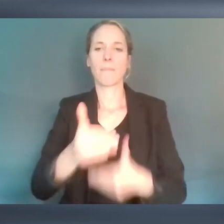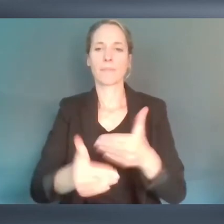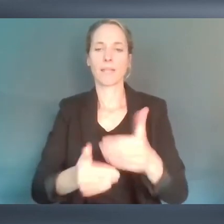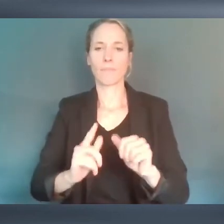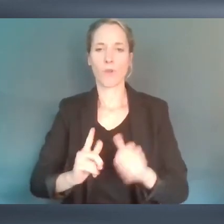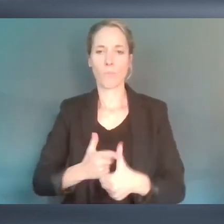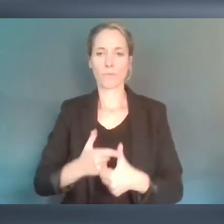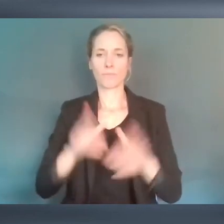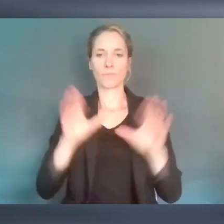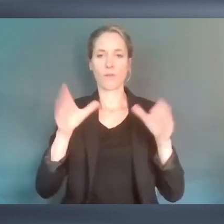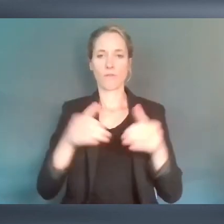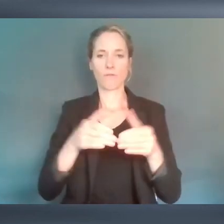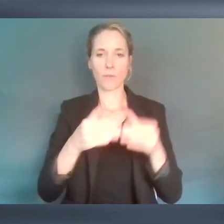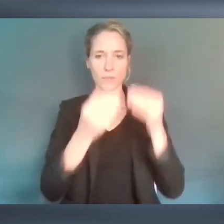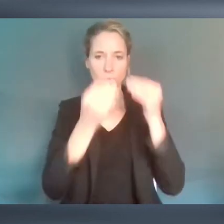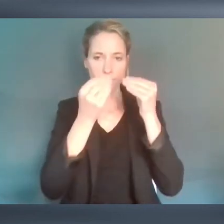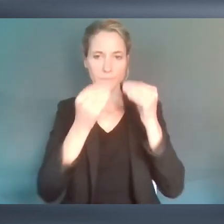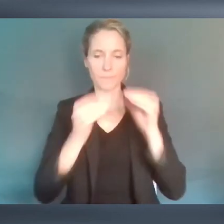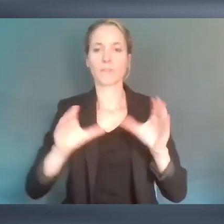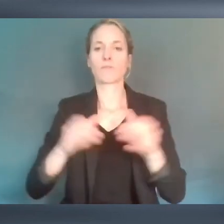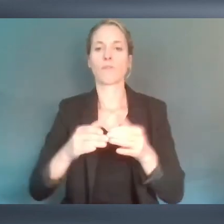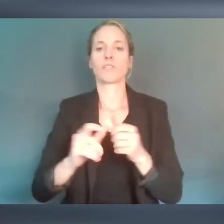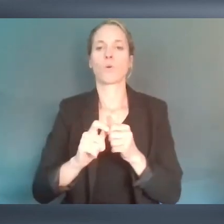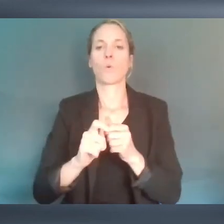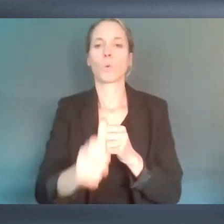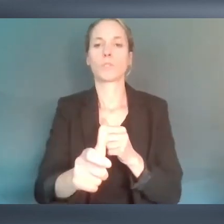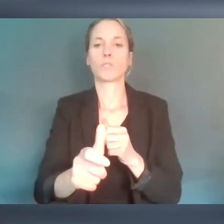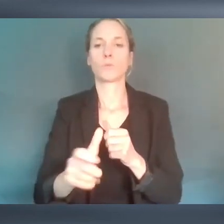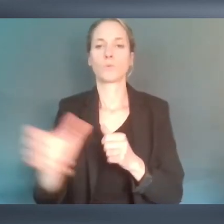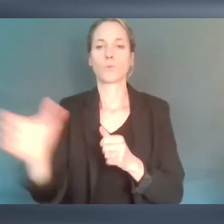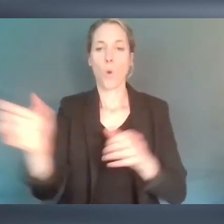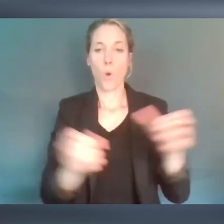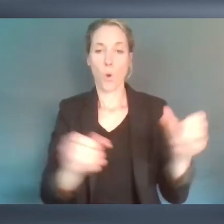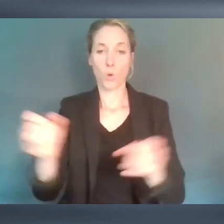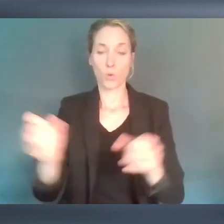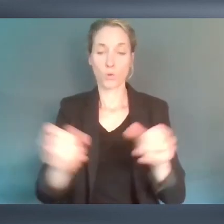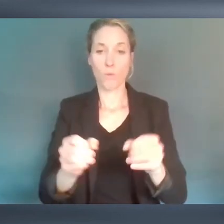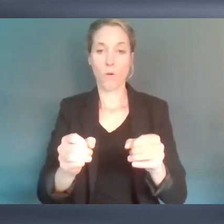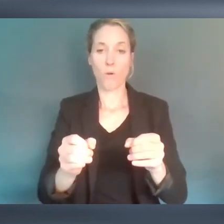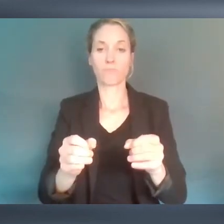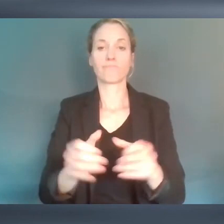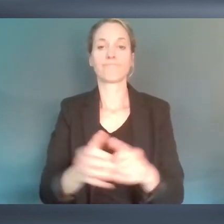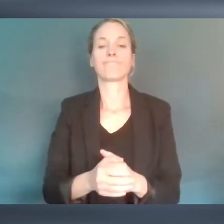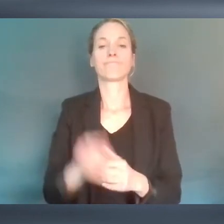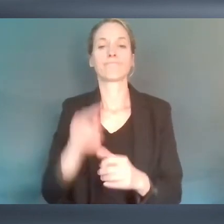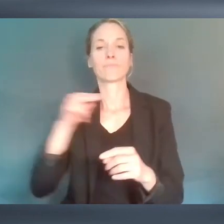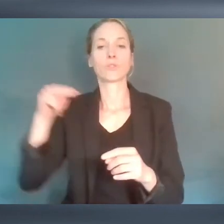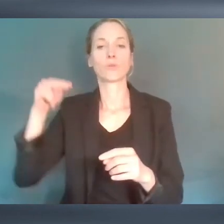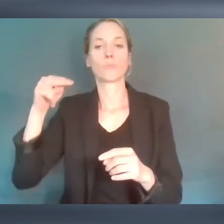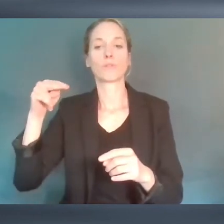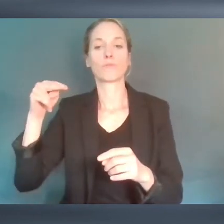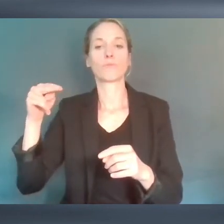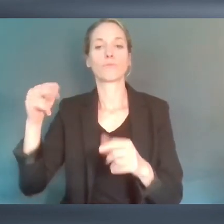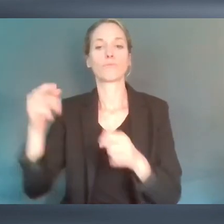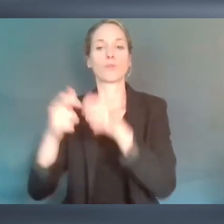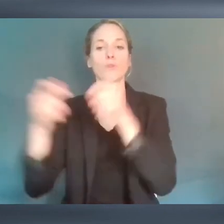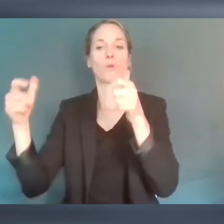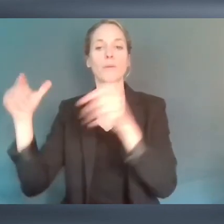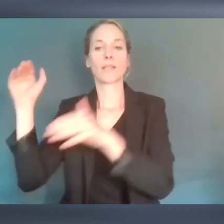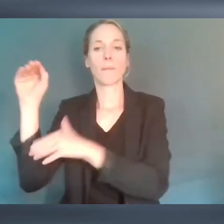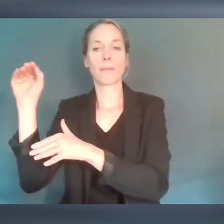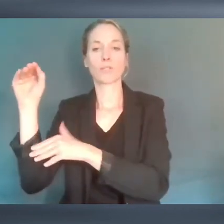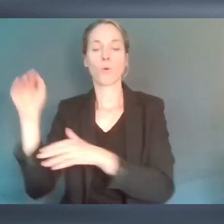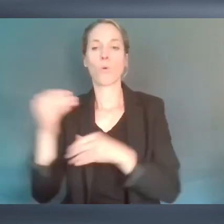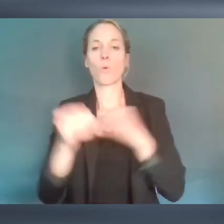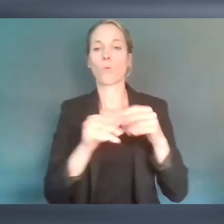formation continue, le recrutement, que ce soit du point de vue de l'employeur ou du futur employé, le travail qui